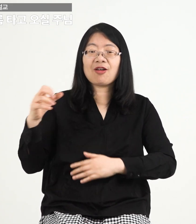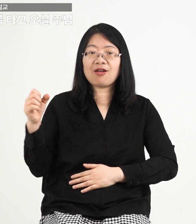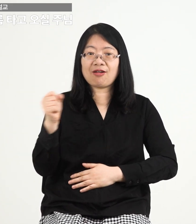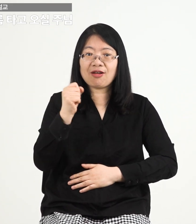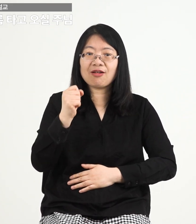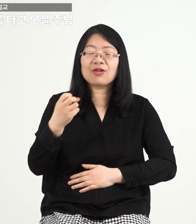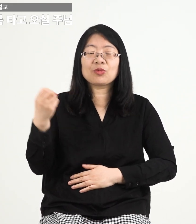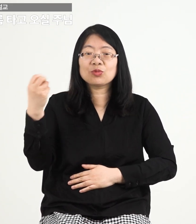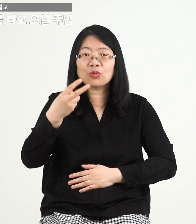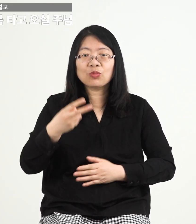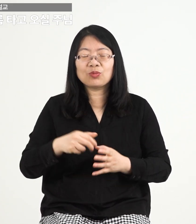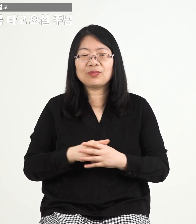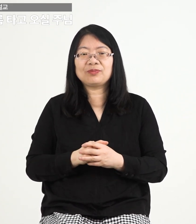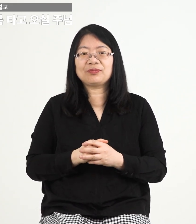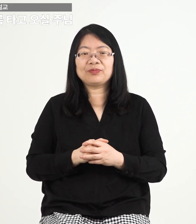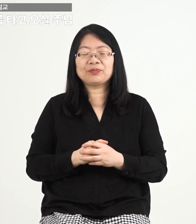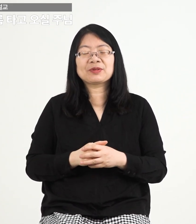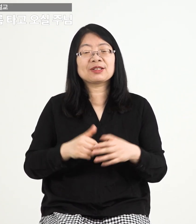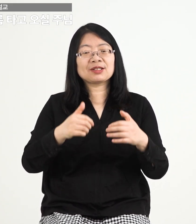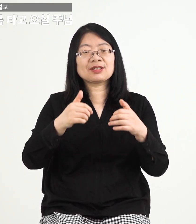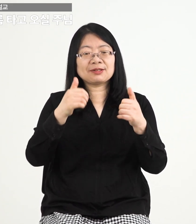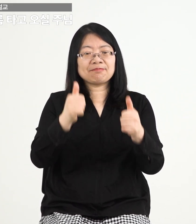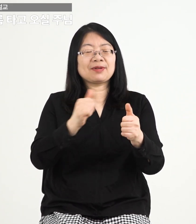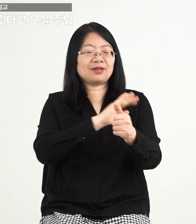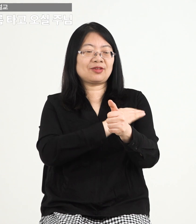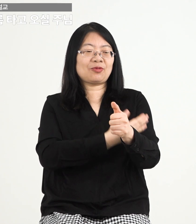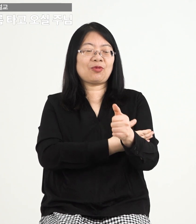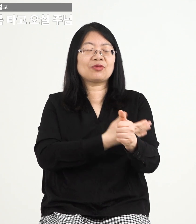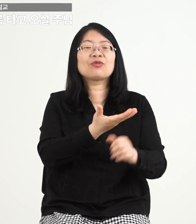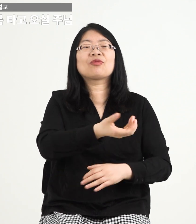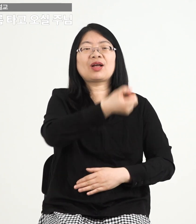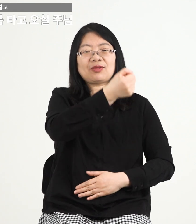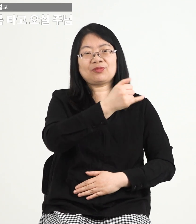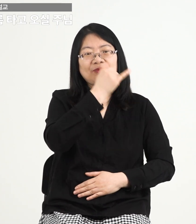그리고 거기서 심판이 이루어집니다.